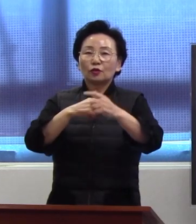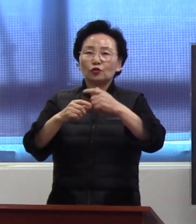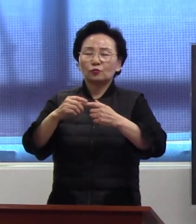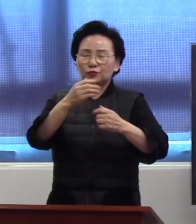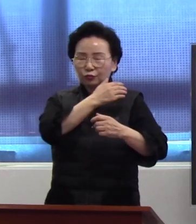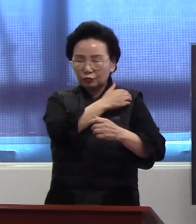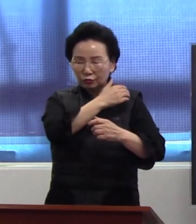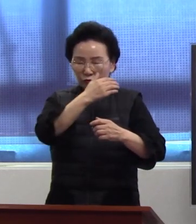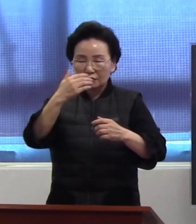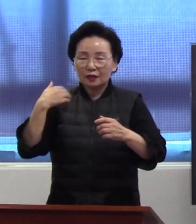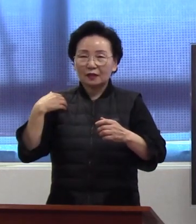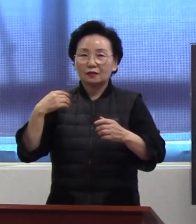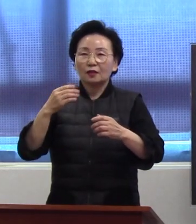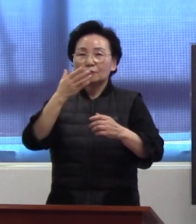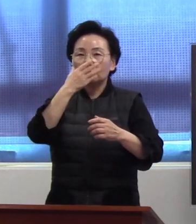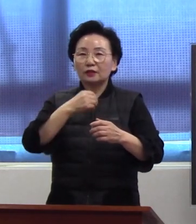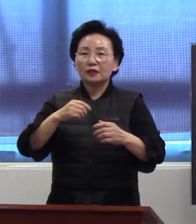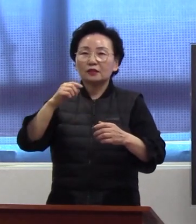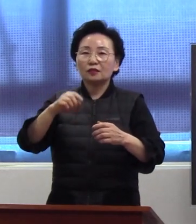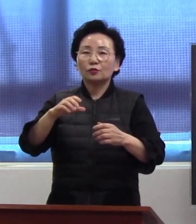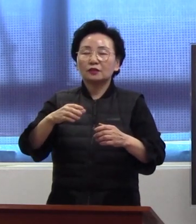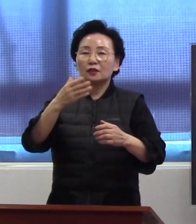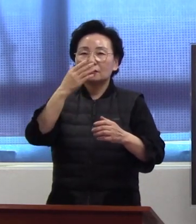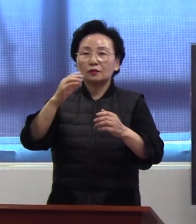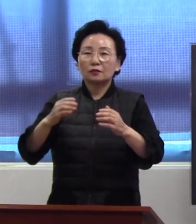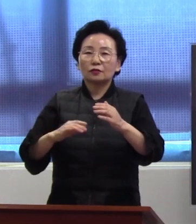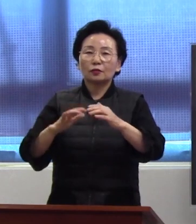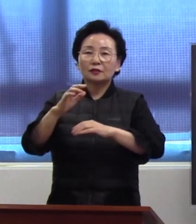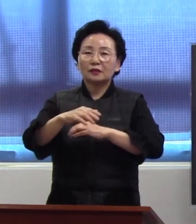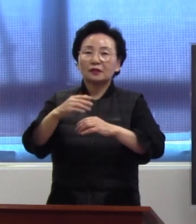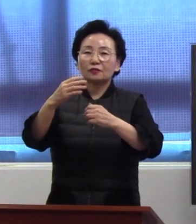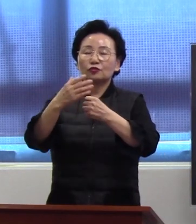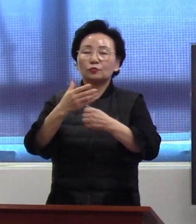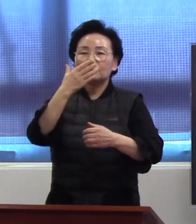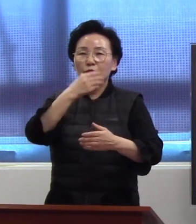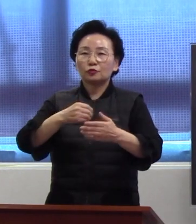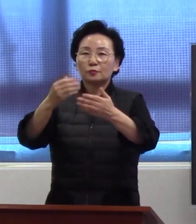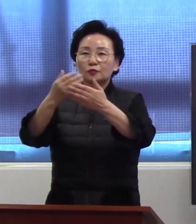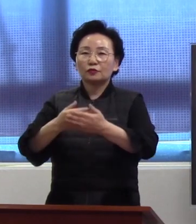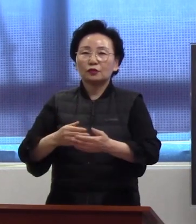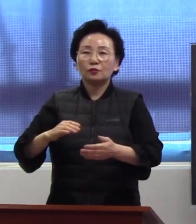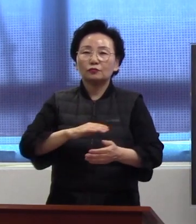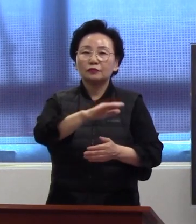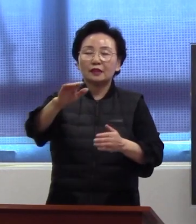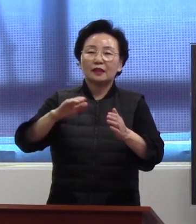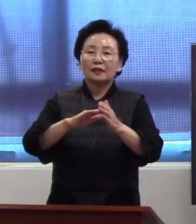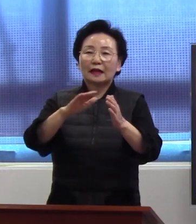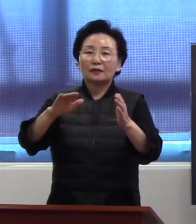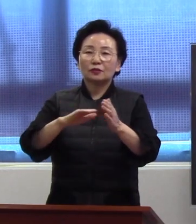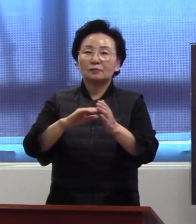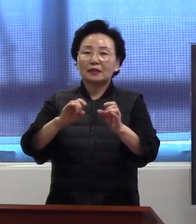더 풍성한 복이 이곳에 넘치게 축복 주시고 우리의